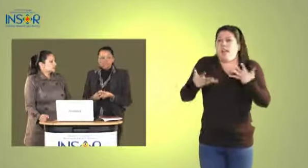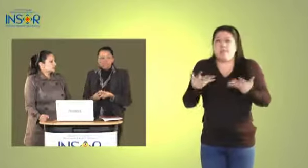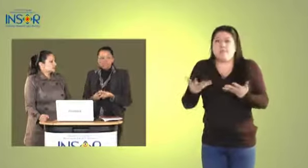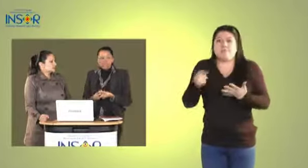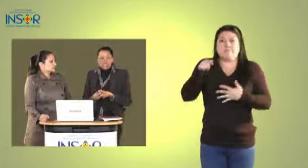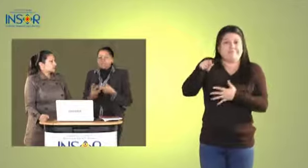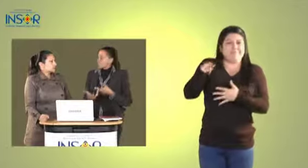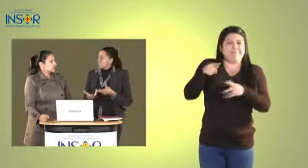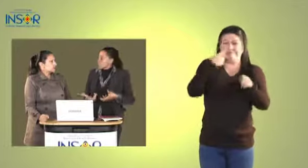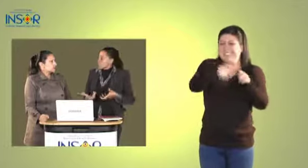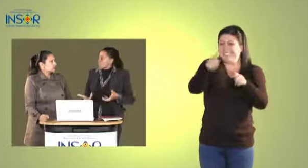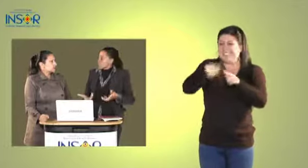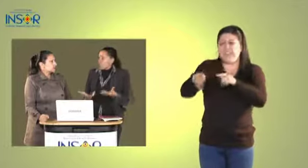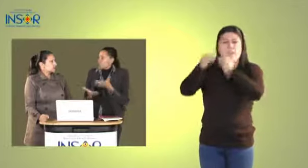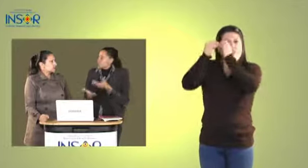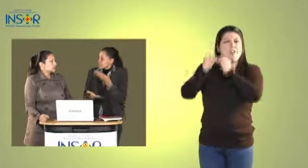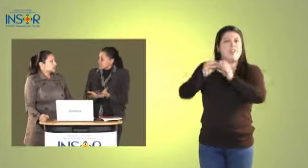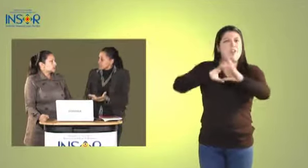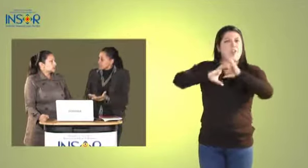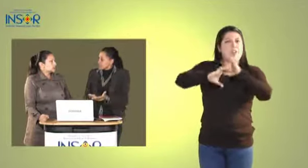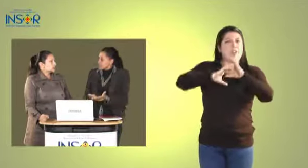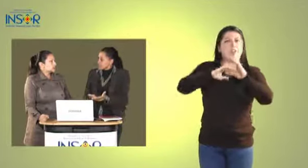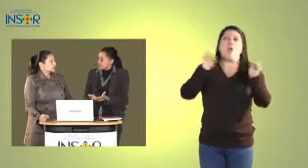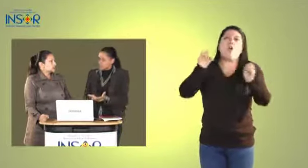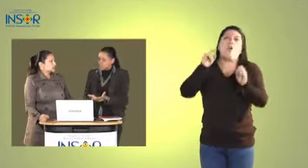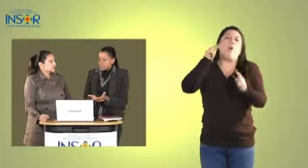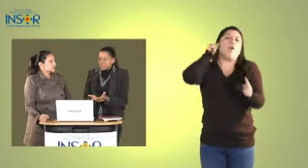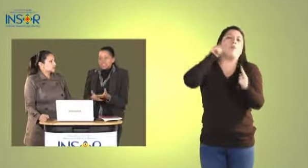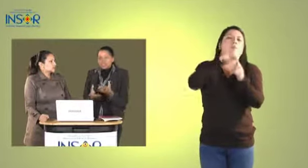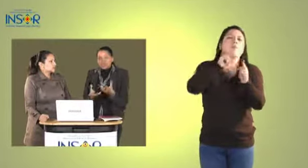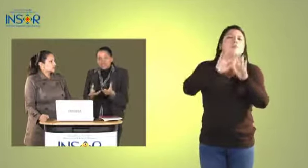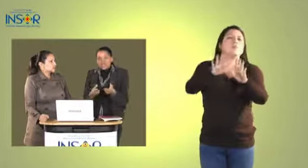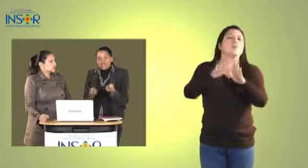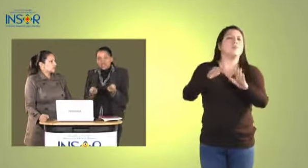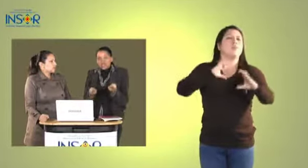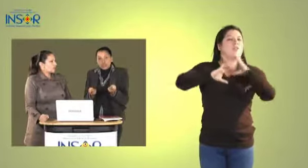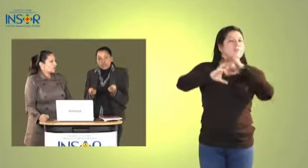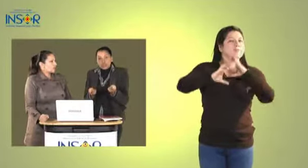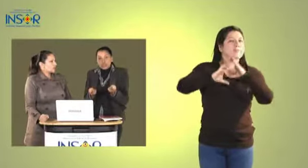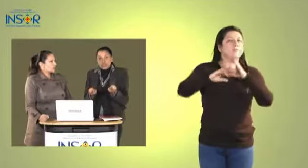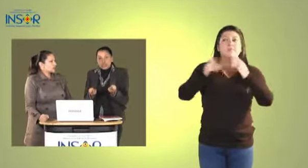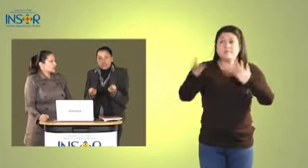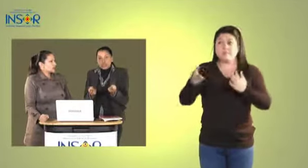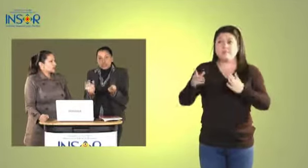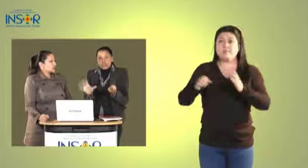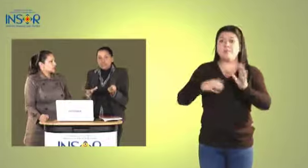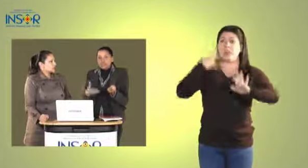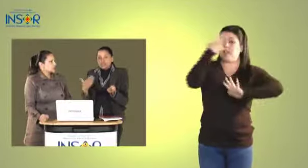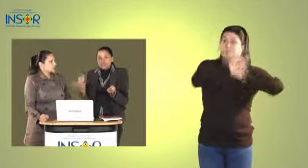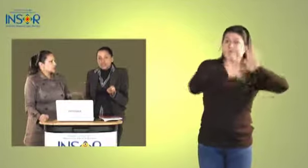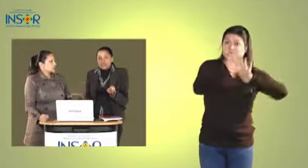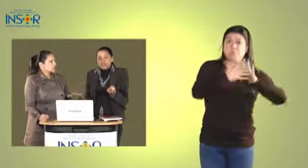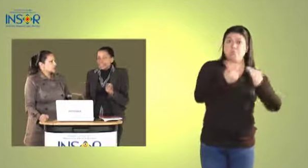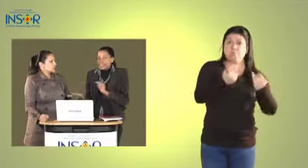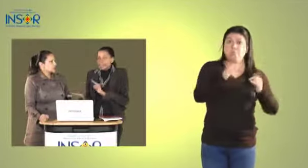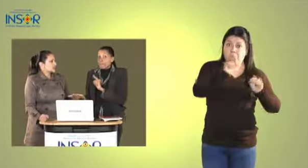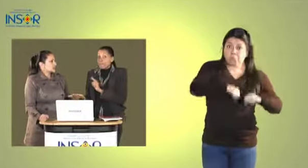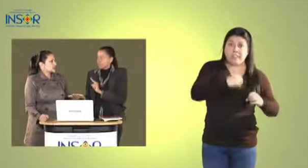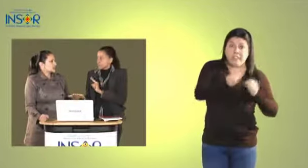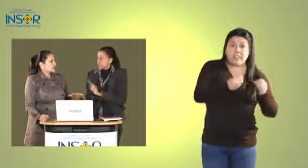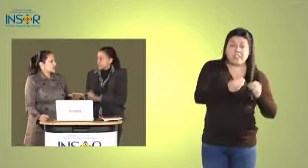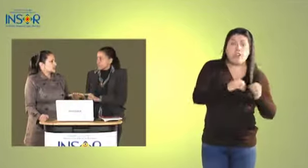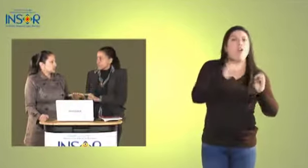diferentes formas comunicativas o intenciones comunicativas. En esa medida en que ellos pueden hacer eso en la lengua de señas, obviamente pues vamos a hablar